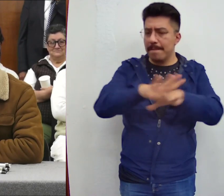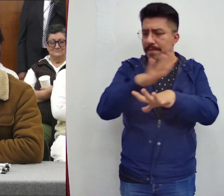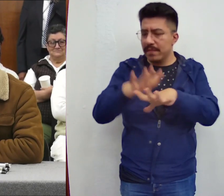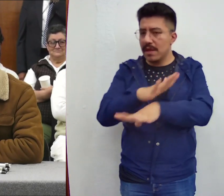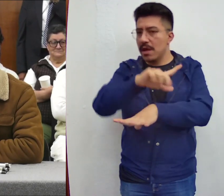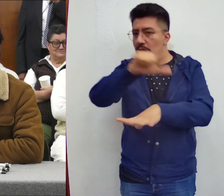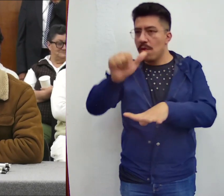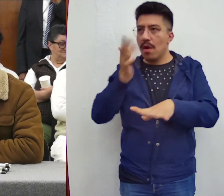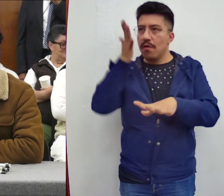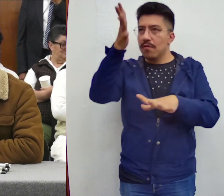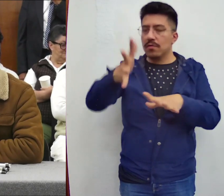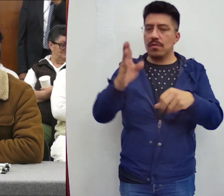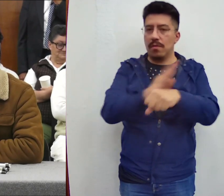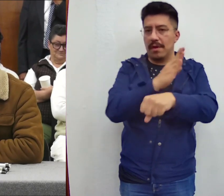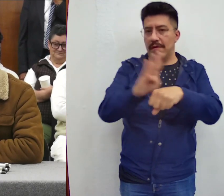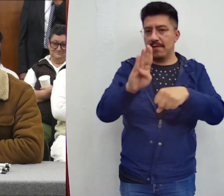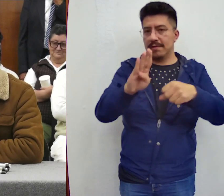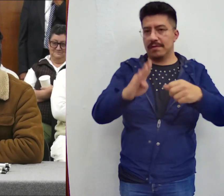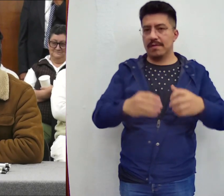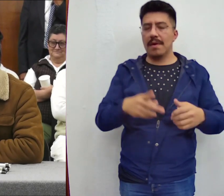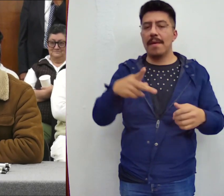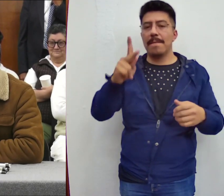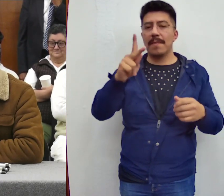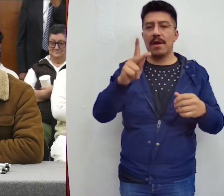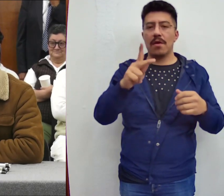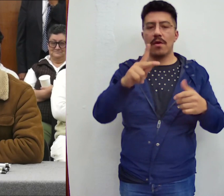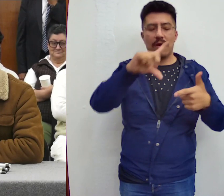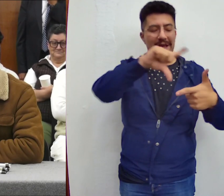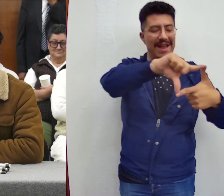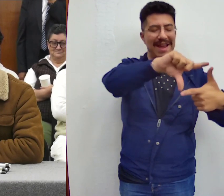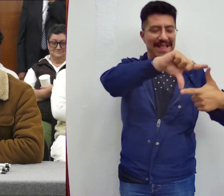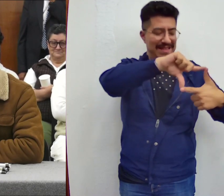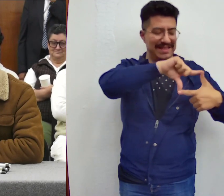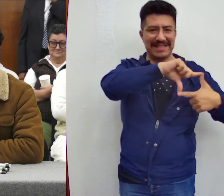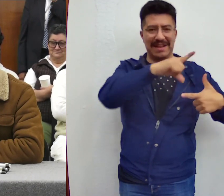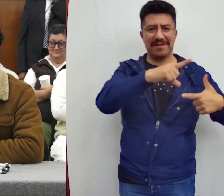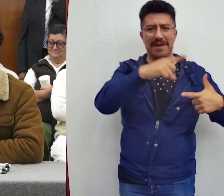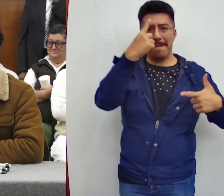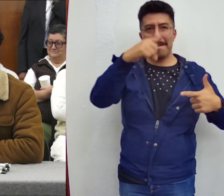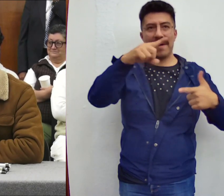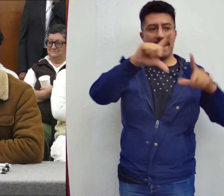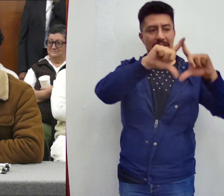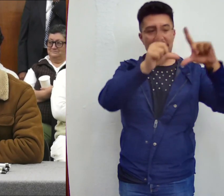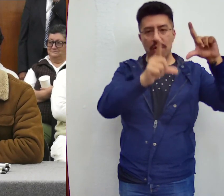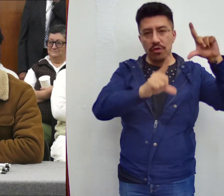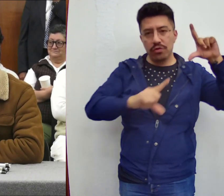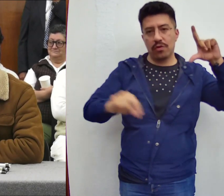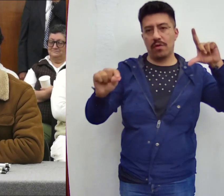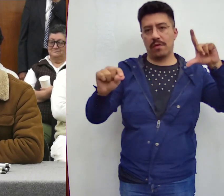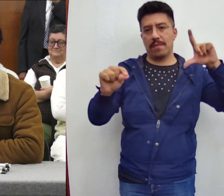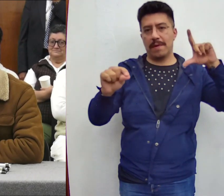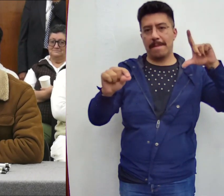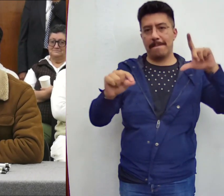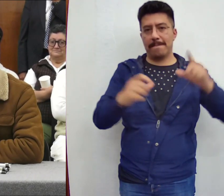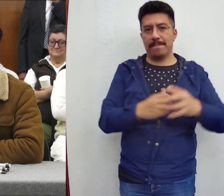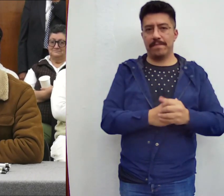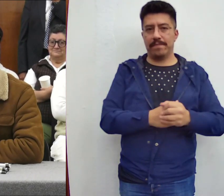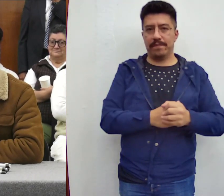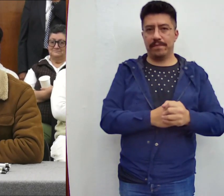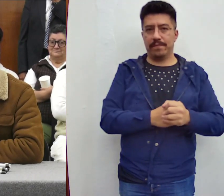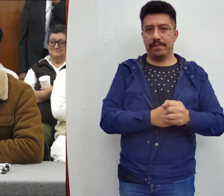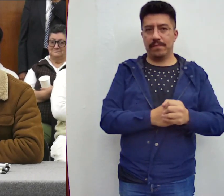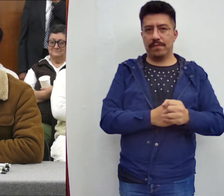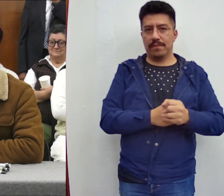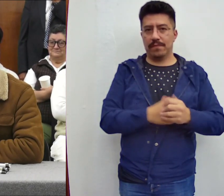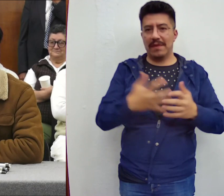estamos pidiendo. Pero sí, que esta credencial de discapacidad que tenemos a nivel nacional forme parte del documento como